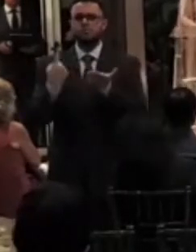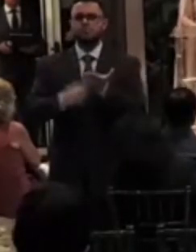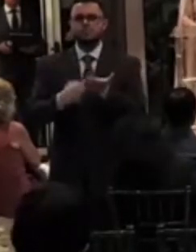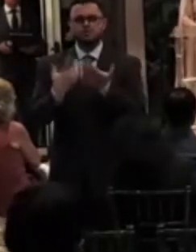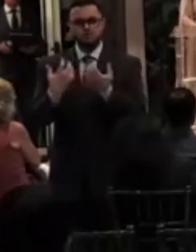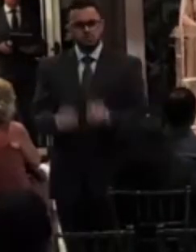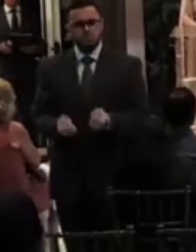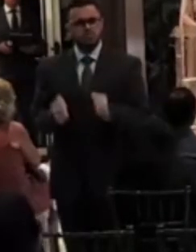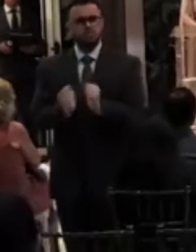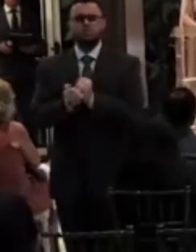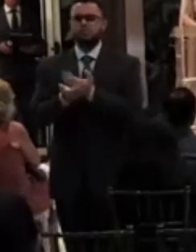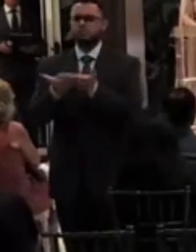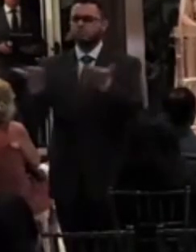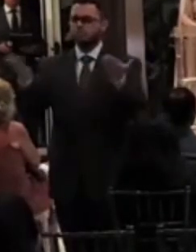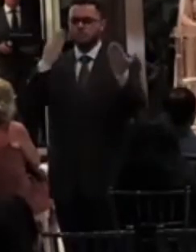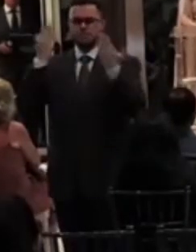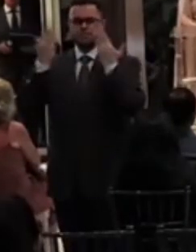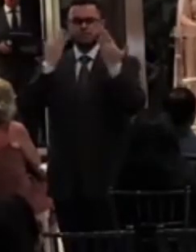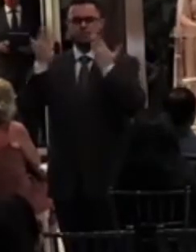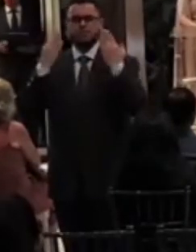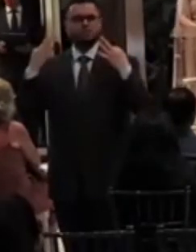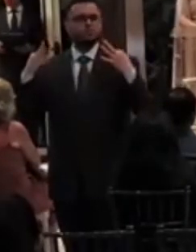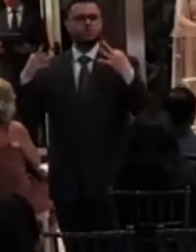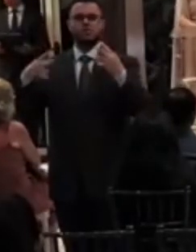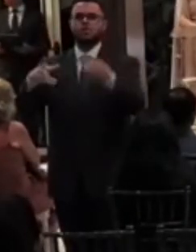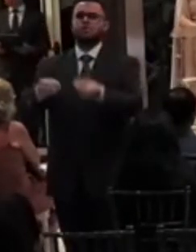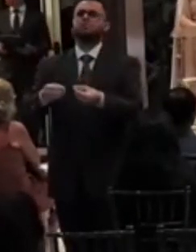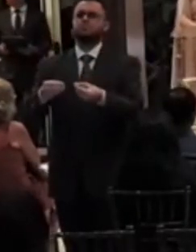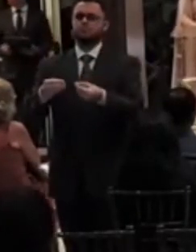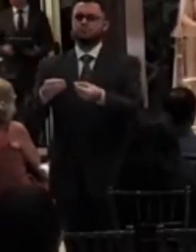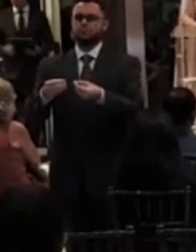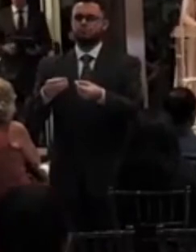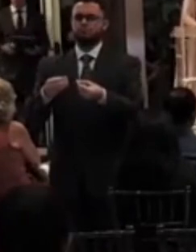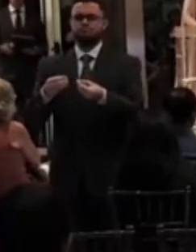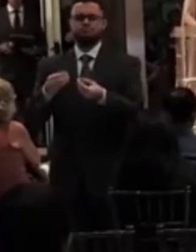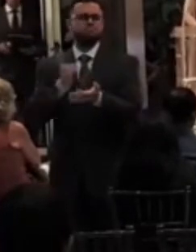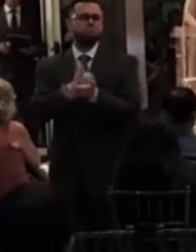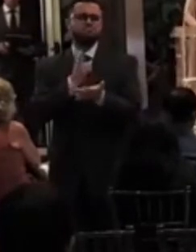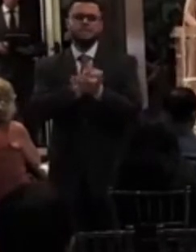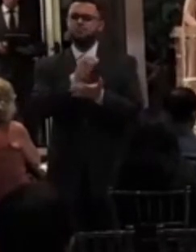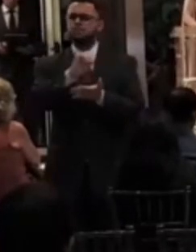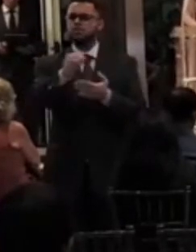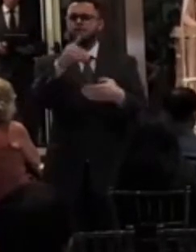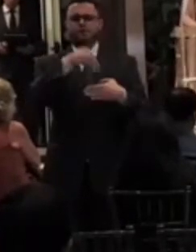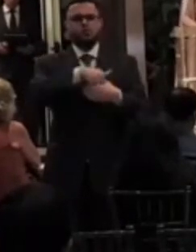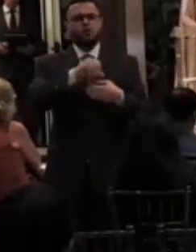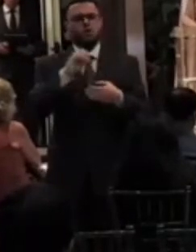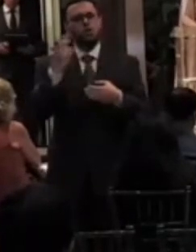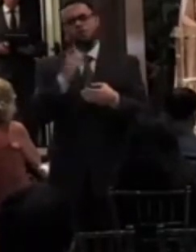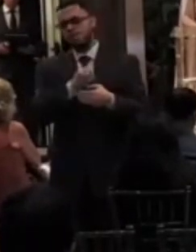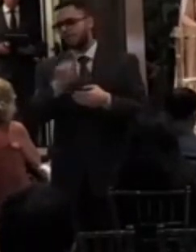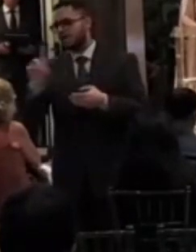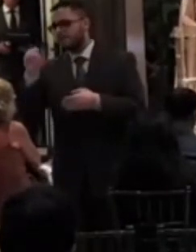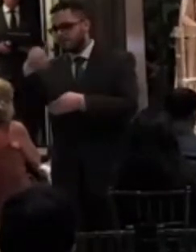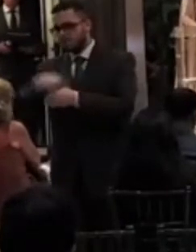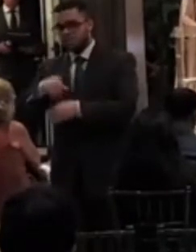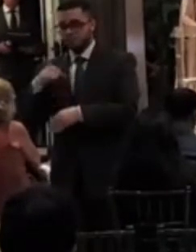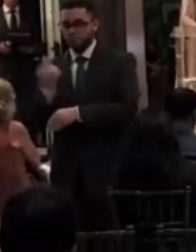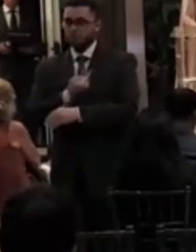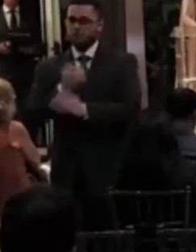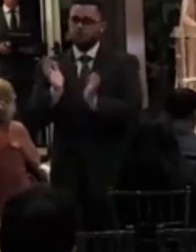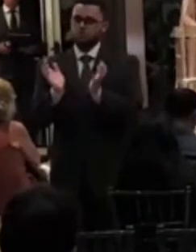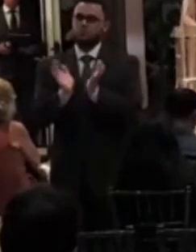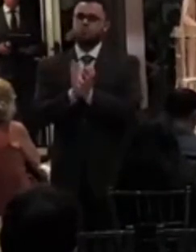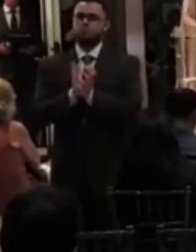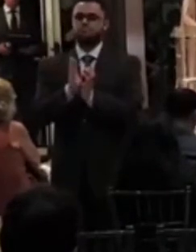todas as psicólogas e psicólogos. Tenham vocês votado ou não na nossa chapa, saibam